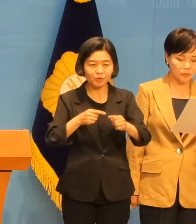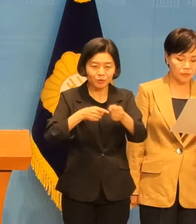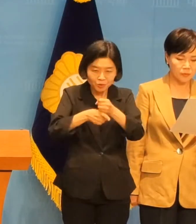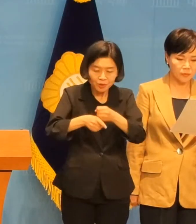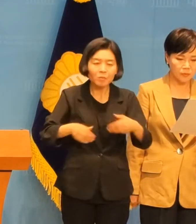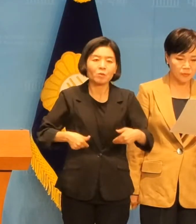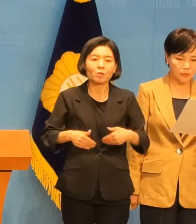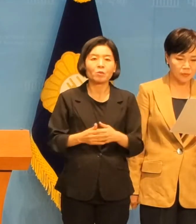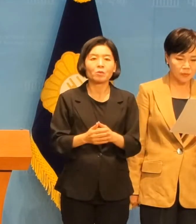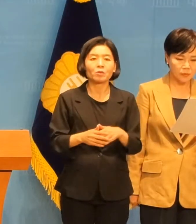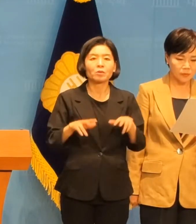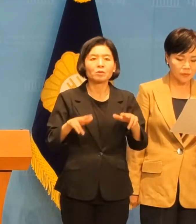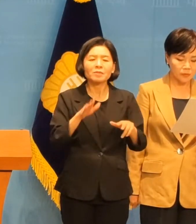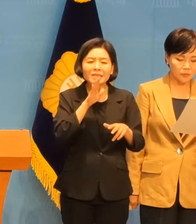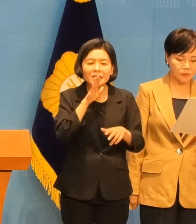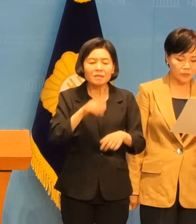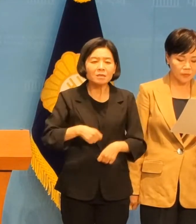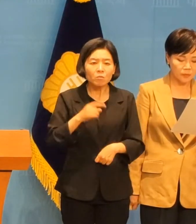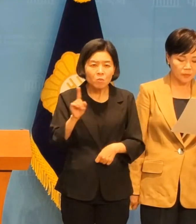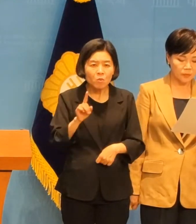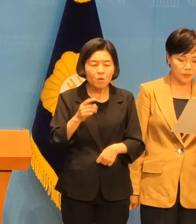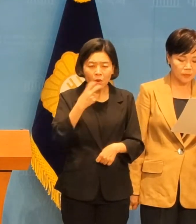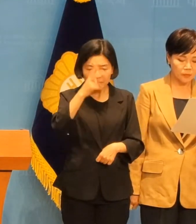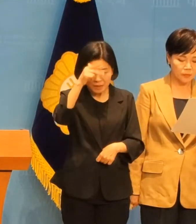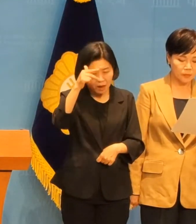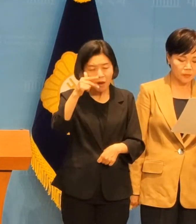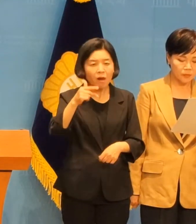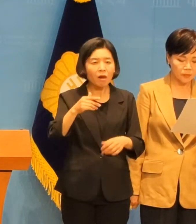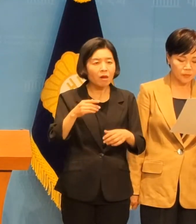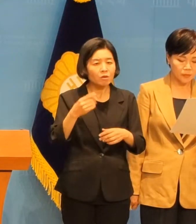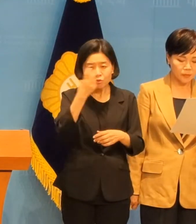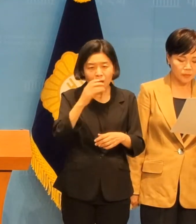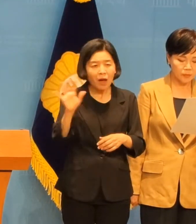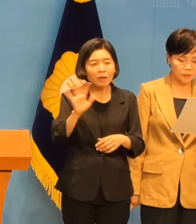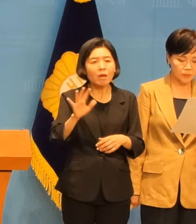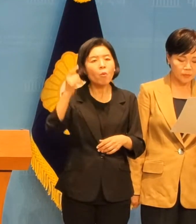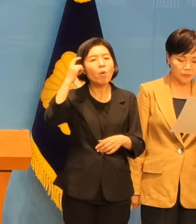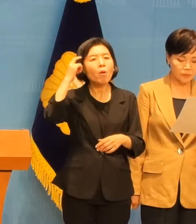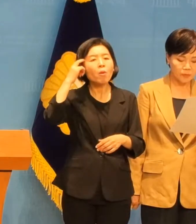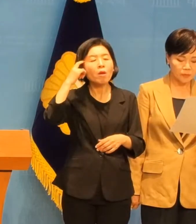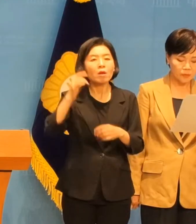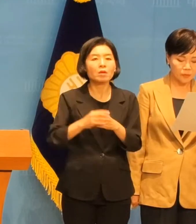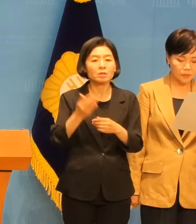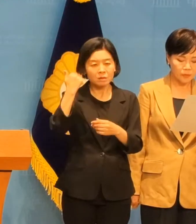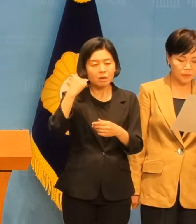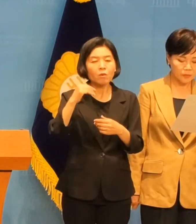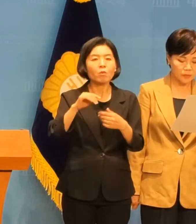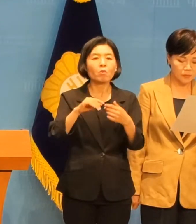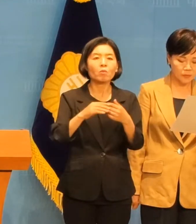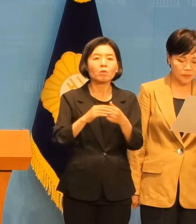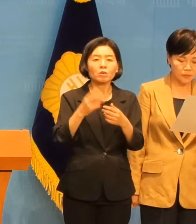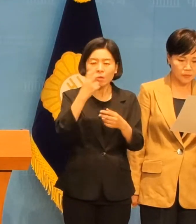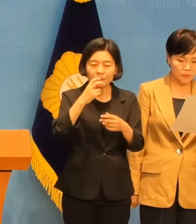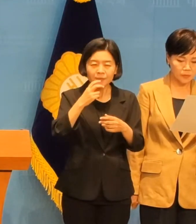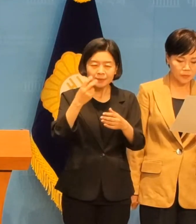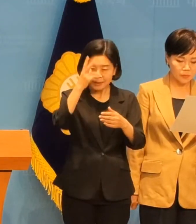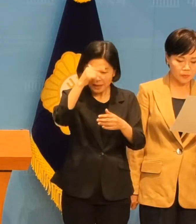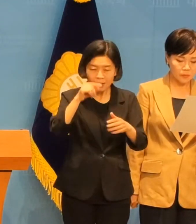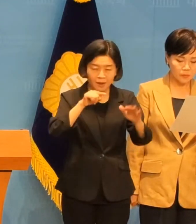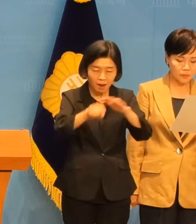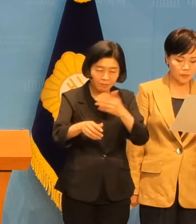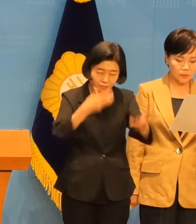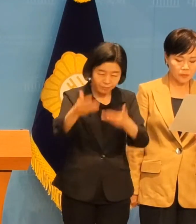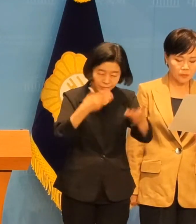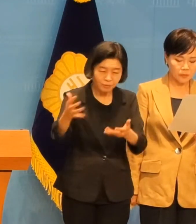사실은 검찰의 이해할 수 없는 문계기입니다. 지난 5월 검찰은 수차례 압수수색과 관계자 소환